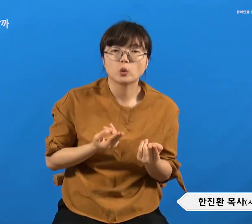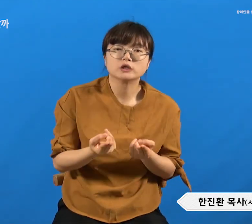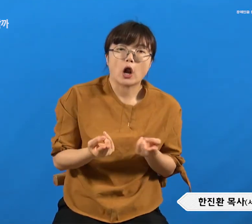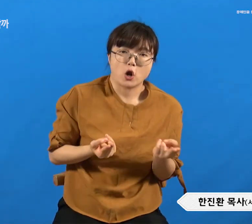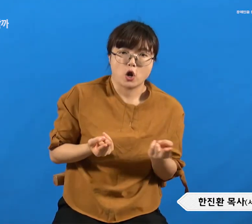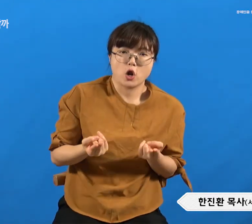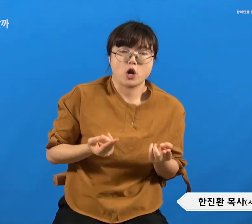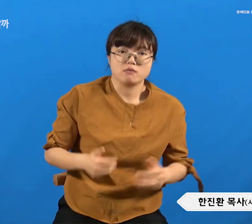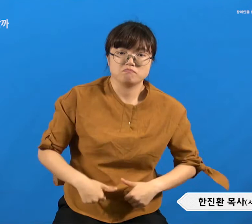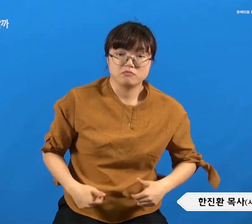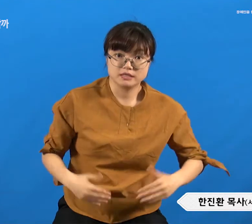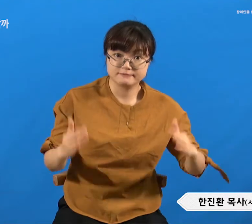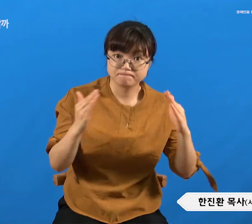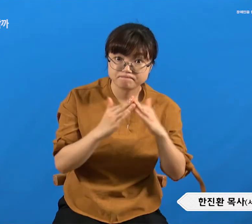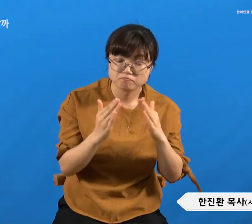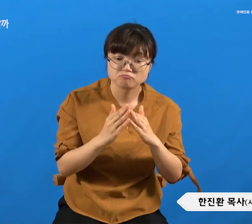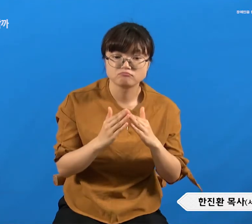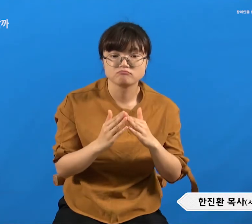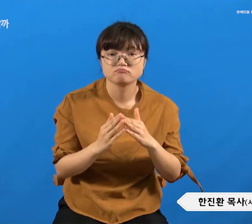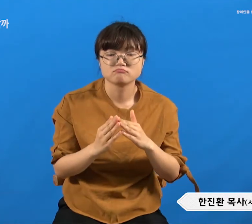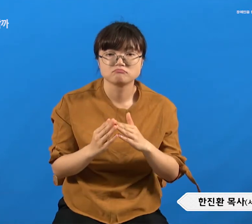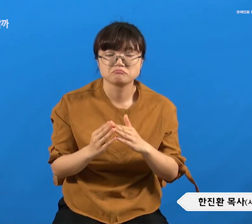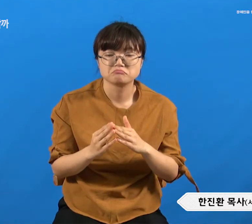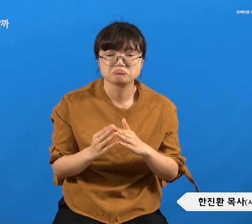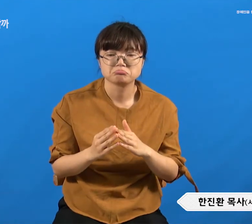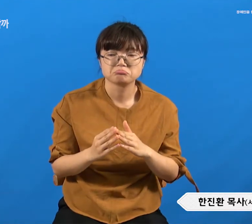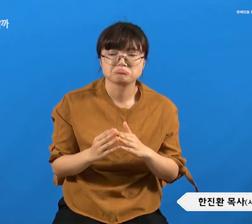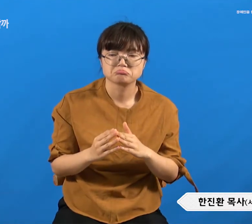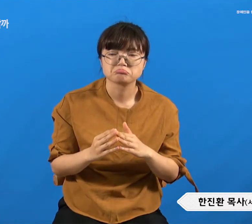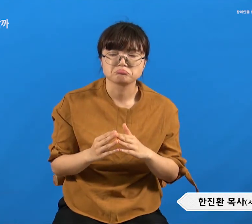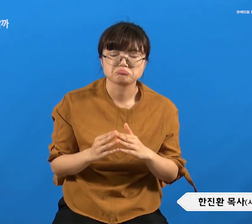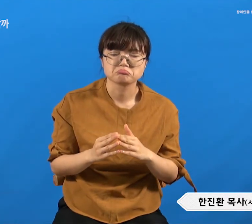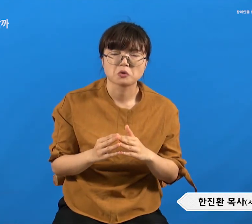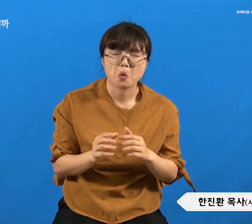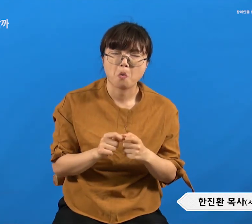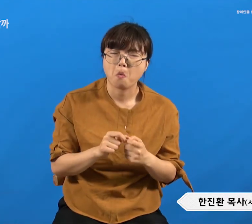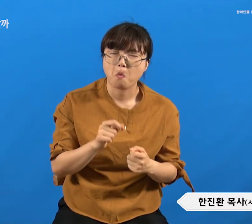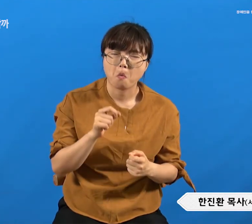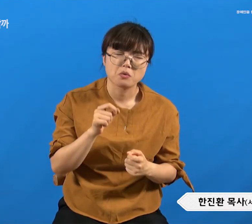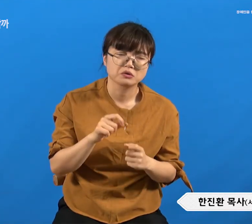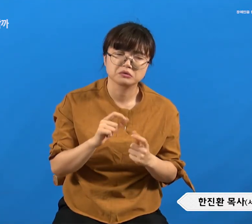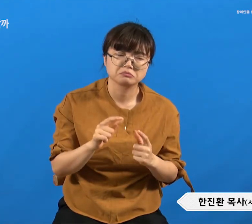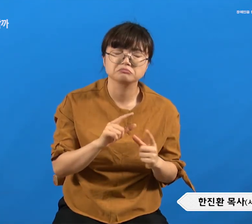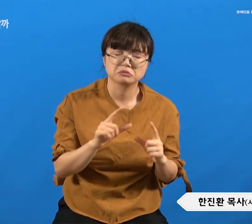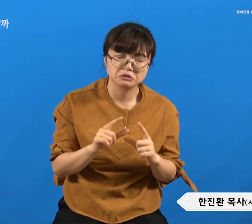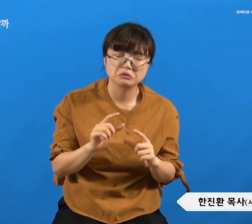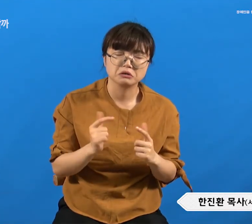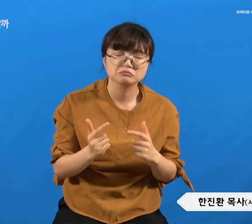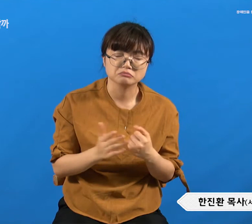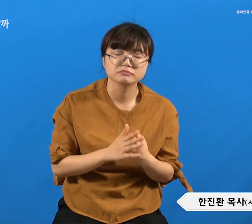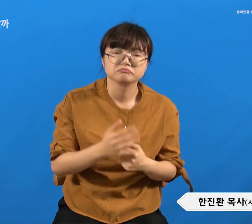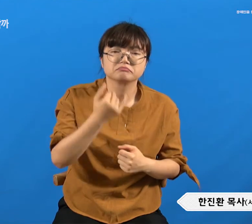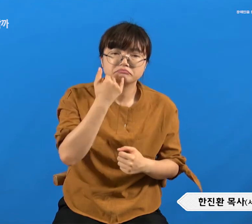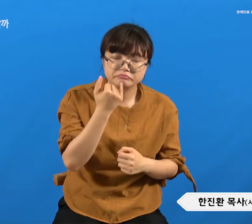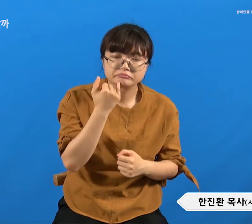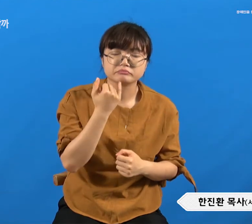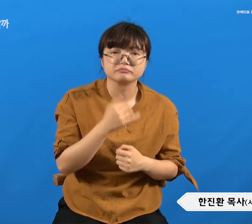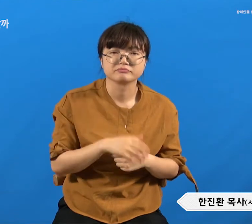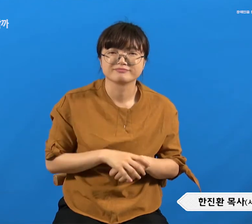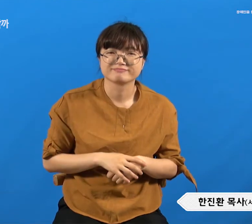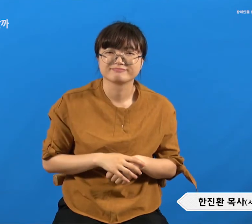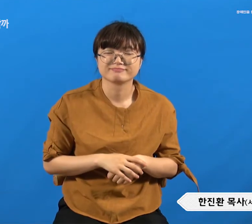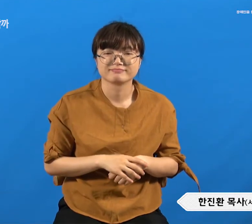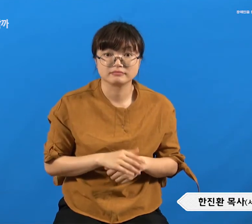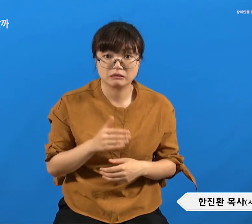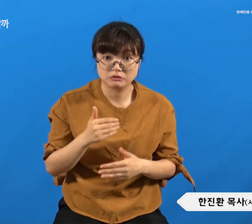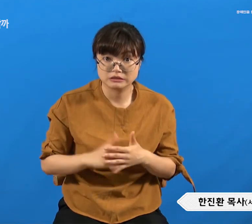됩니다. 집도 한 20년 살면 충분하겠구나, 그런 무슨 생각이 좀 있으셔야 됩니다.